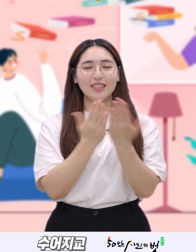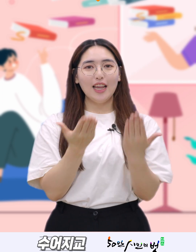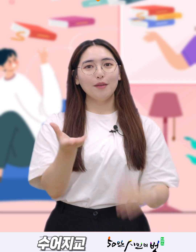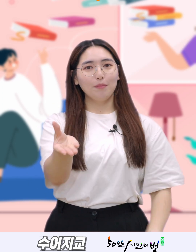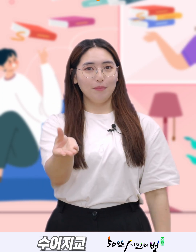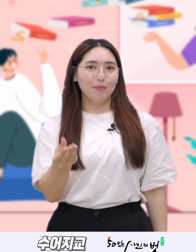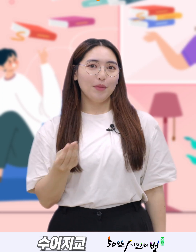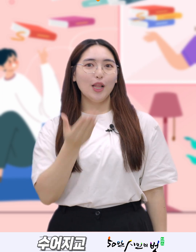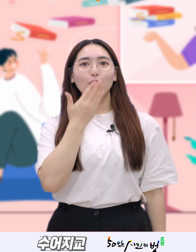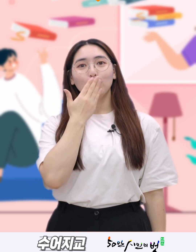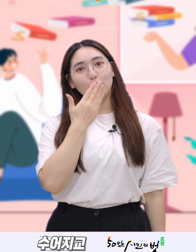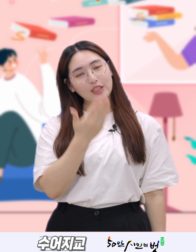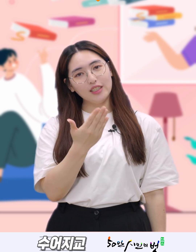책 빌려줄 수 있어?